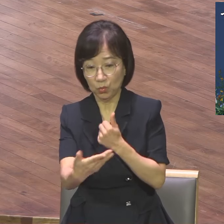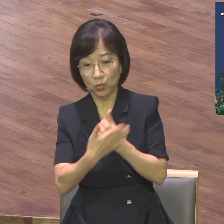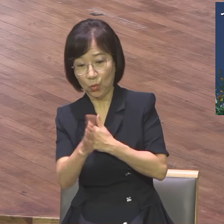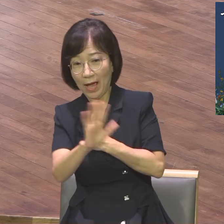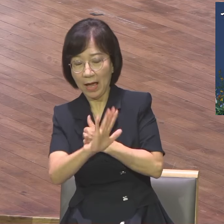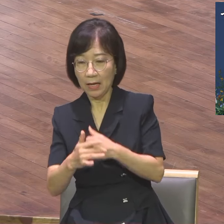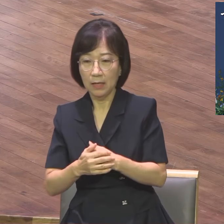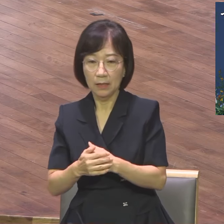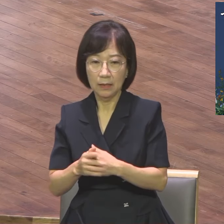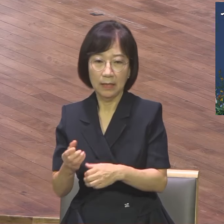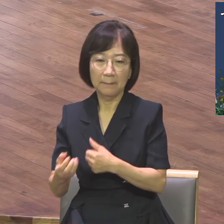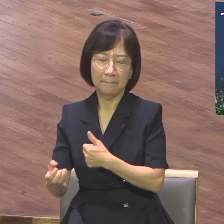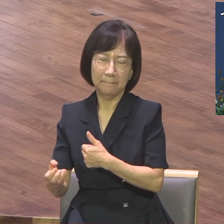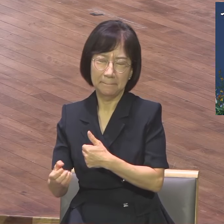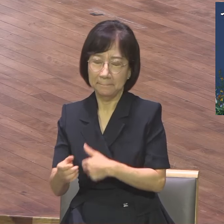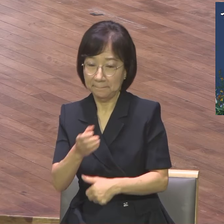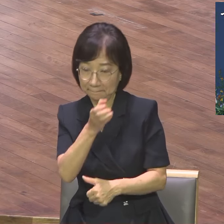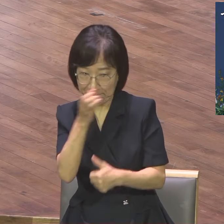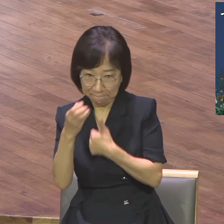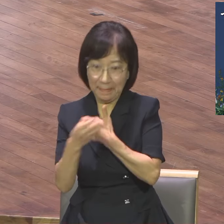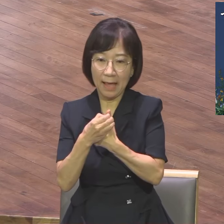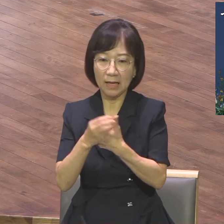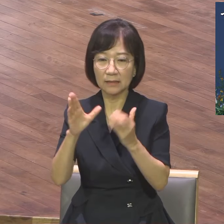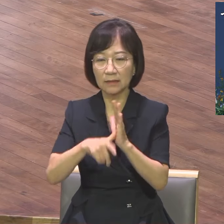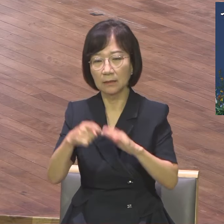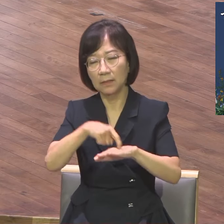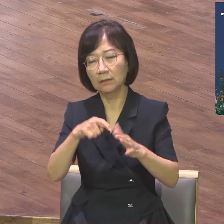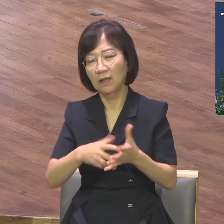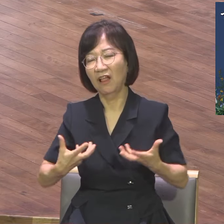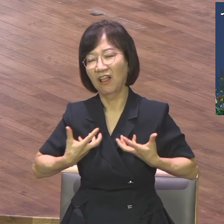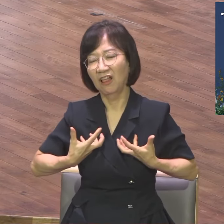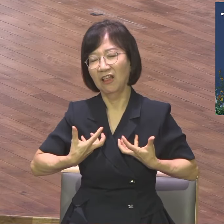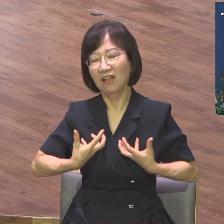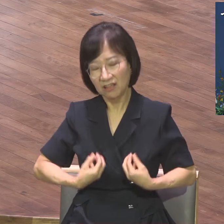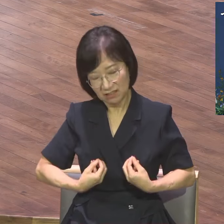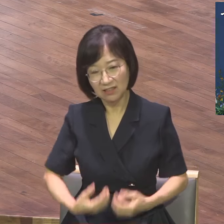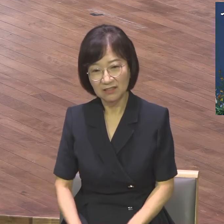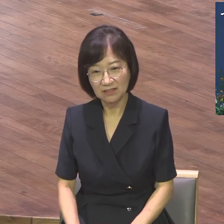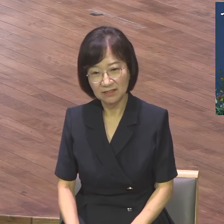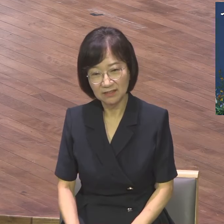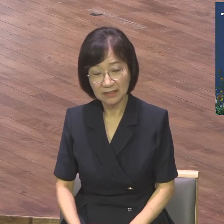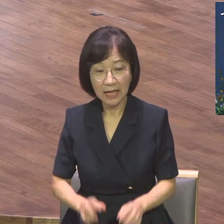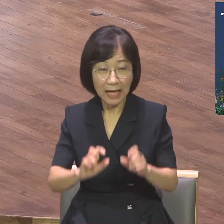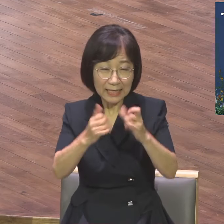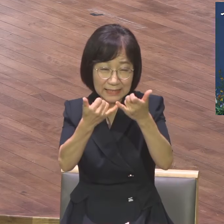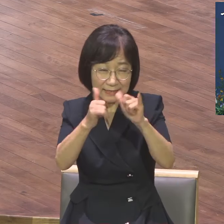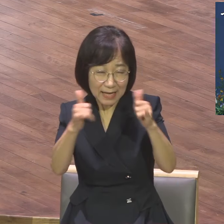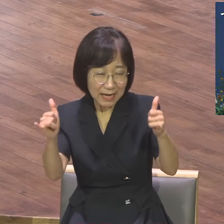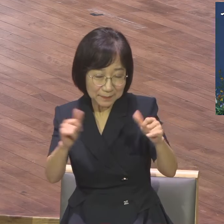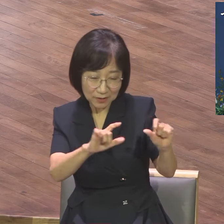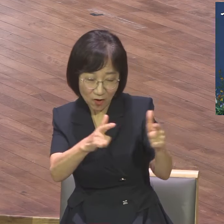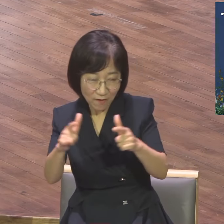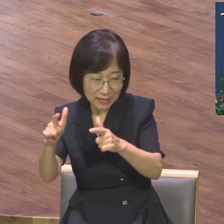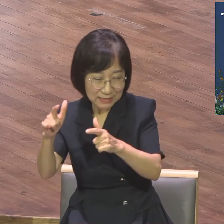좌절감을 맛보기도 하지요. 자, 인간이 느끼는 이 고통 중에 가장 크고